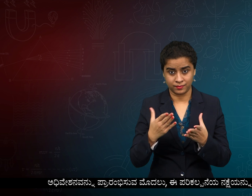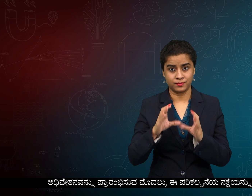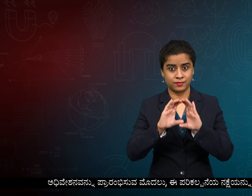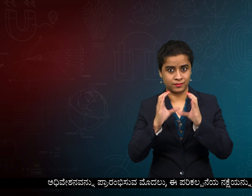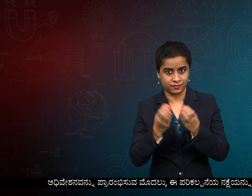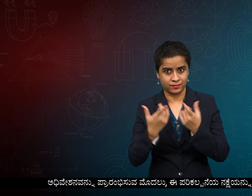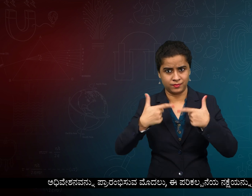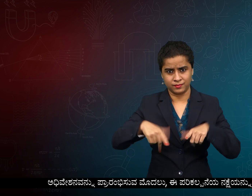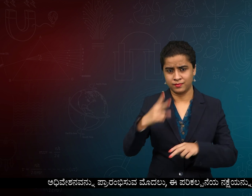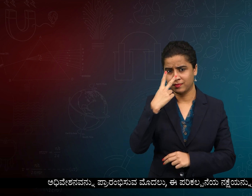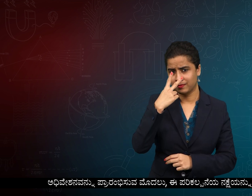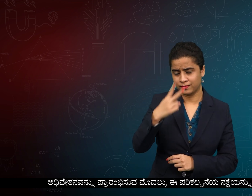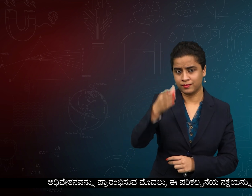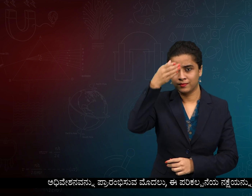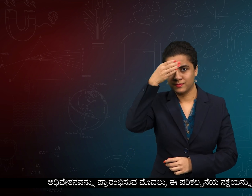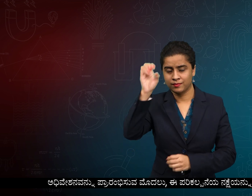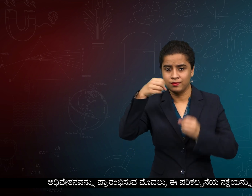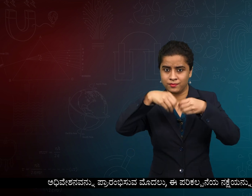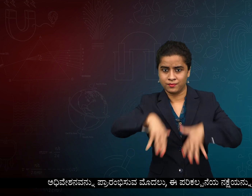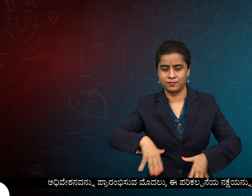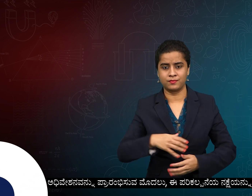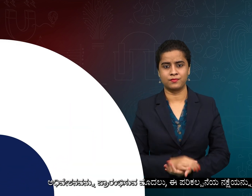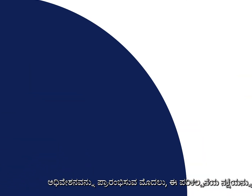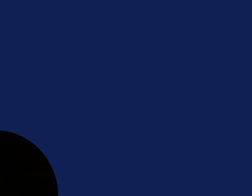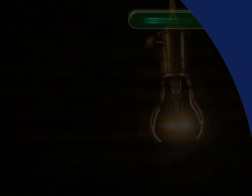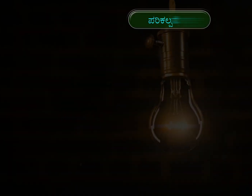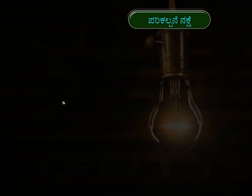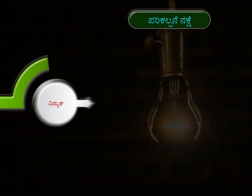ಅಧಿವೇಶನವನ್ನು ಪ್ರಾರಂಭಿಸುವ ಮೊದಲು ಈ ಪರಿಕಲ್ಪನೆಯ ನಕ್ಷೆಯನ್ನು ನೋಡೋಣ.